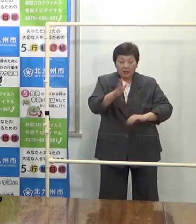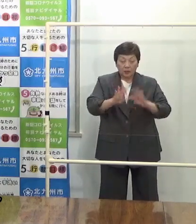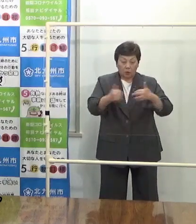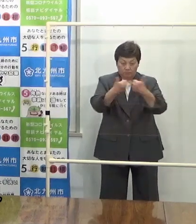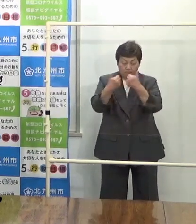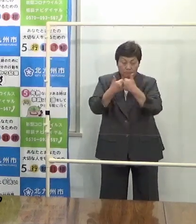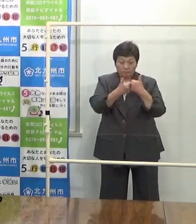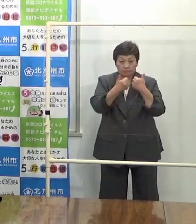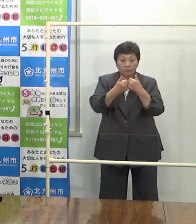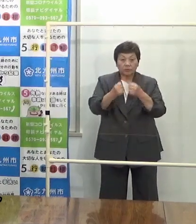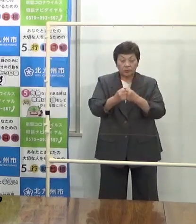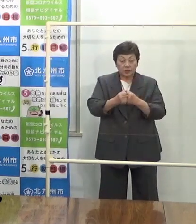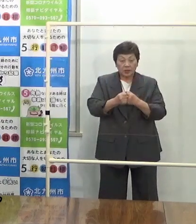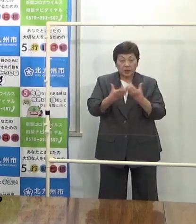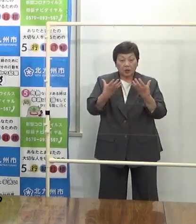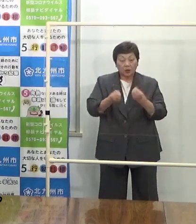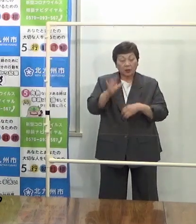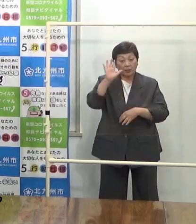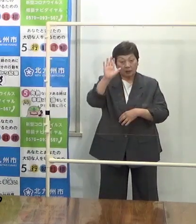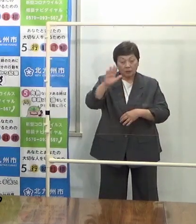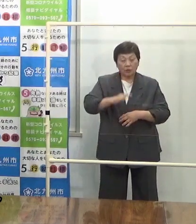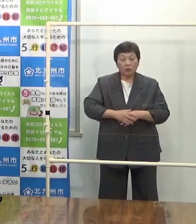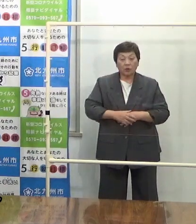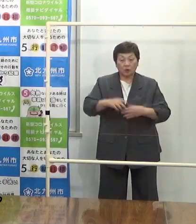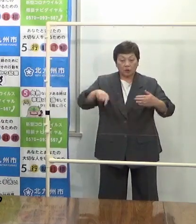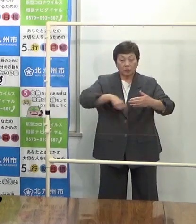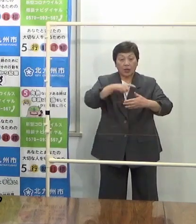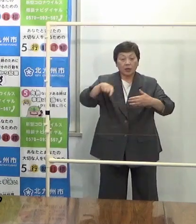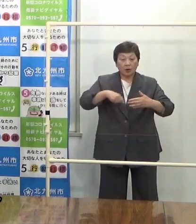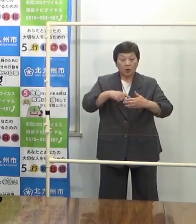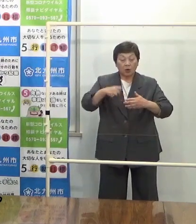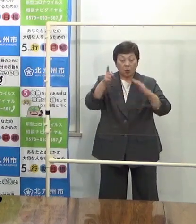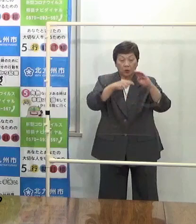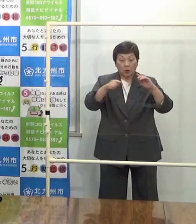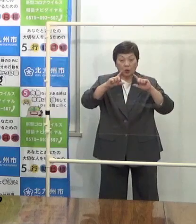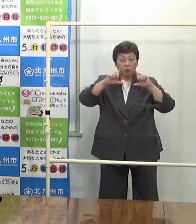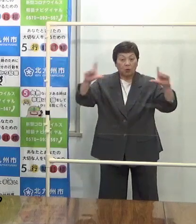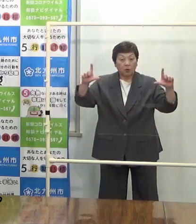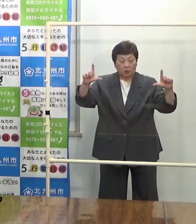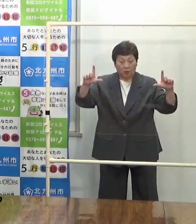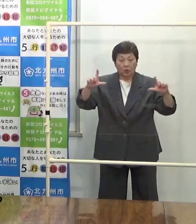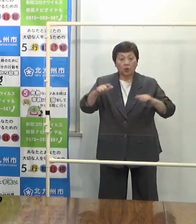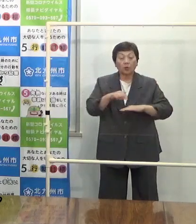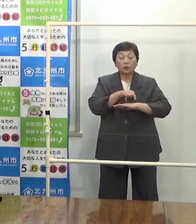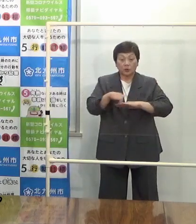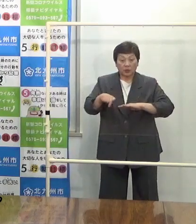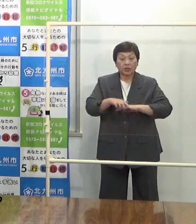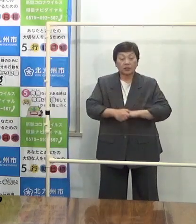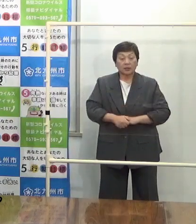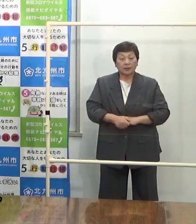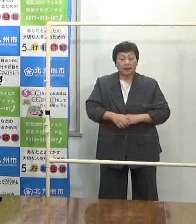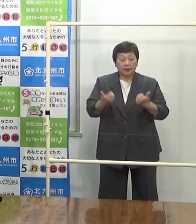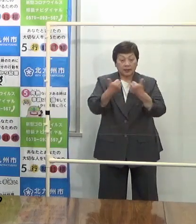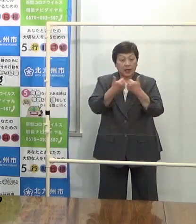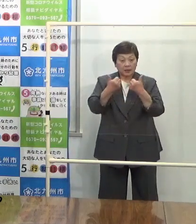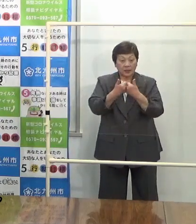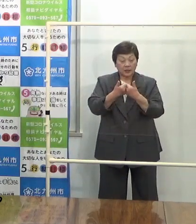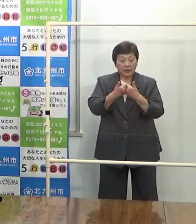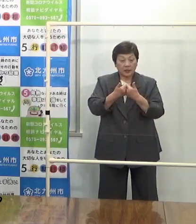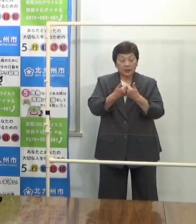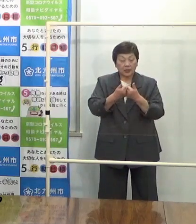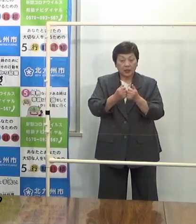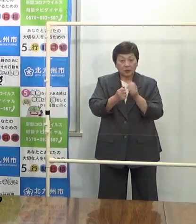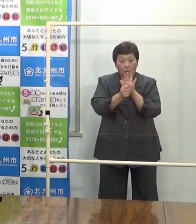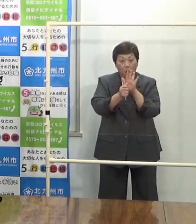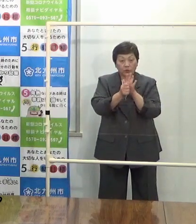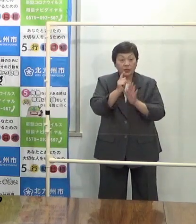。会議後には内容を公表させていただきます。会議にはオブザーバー